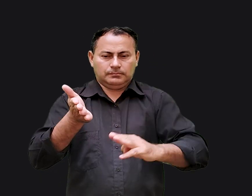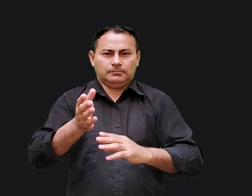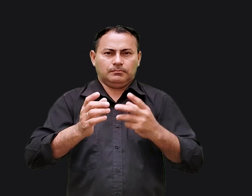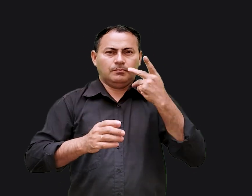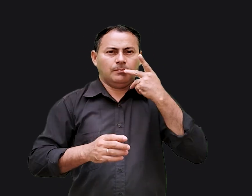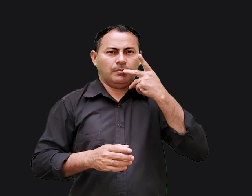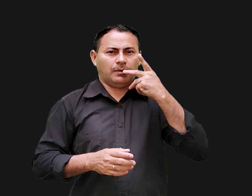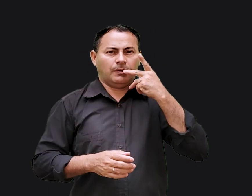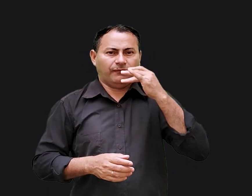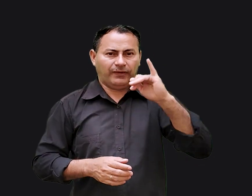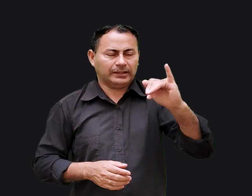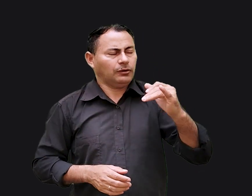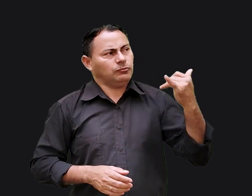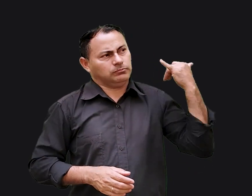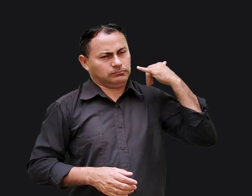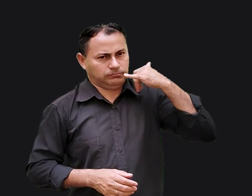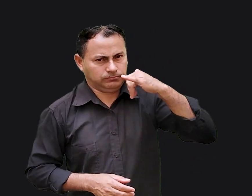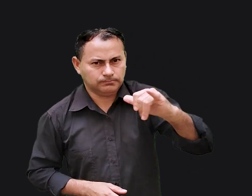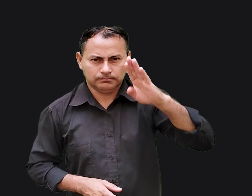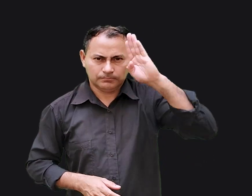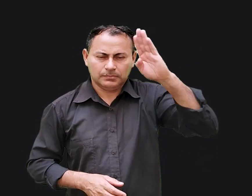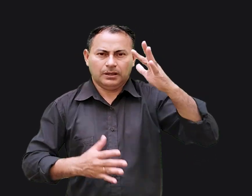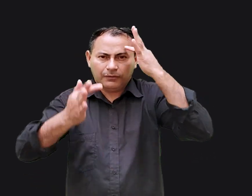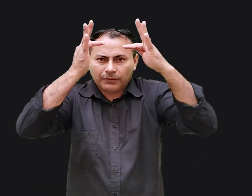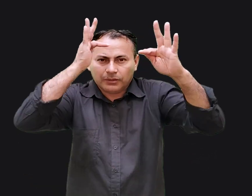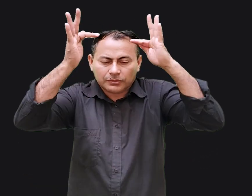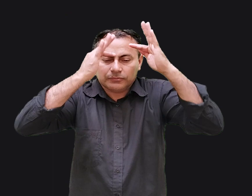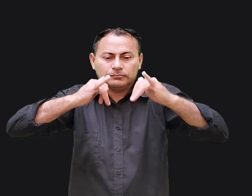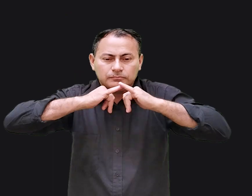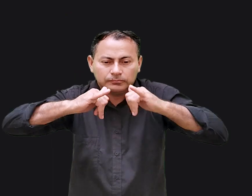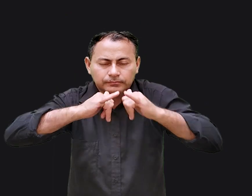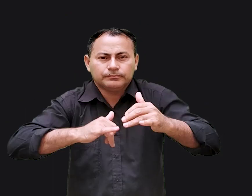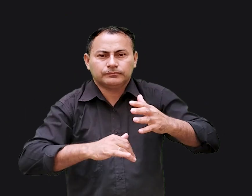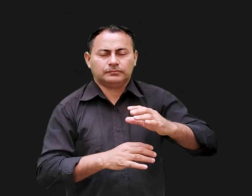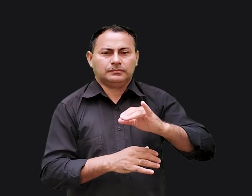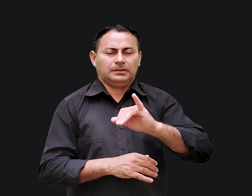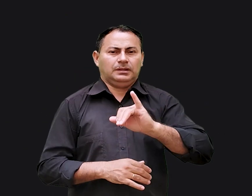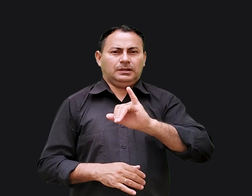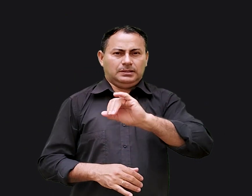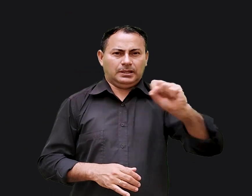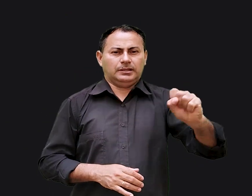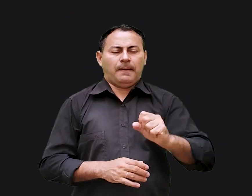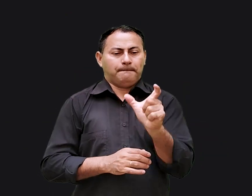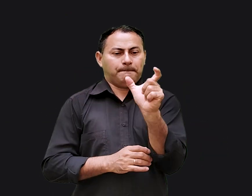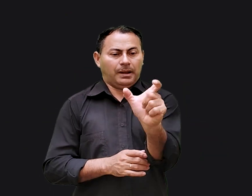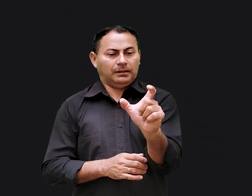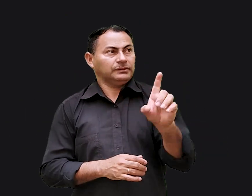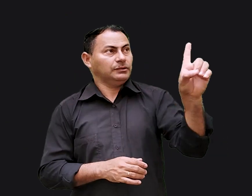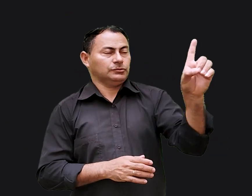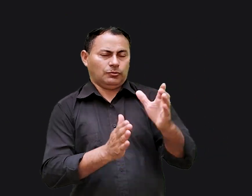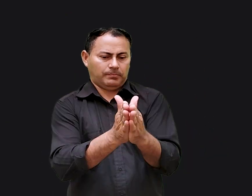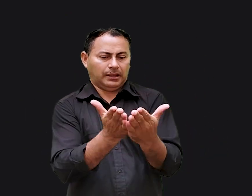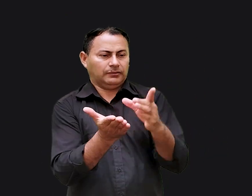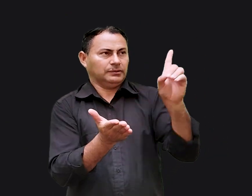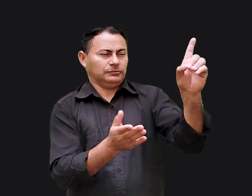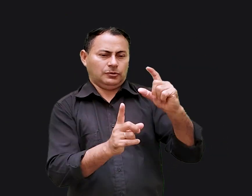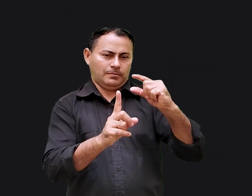de um profeta. A peça principal da filosofia da pregação de Isaías era a palavra de Deus. Você se lembra que eu disse que